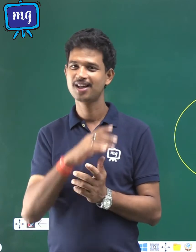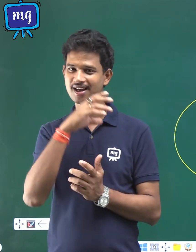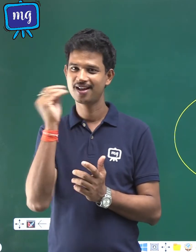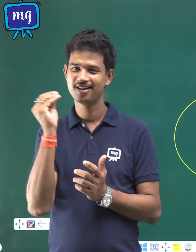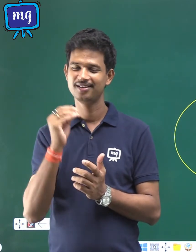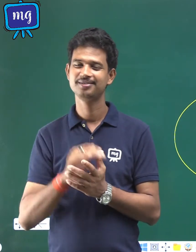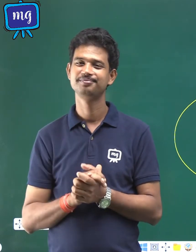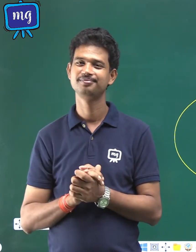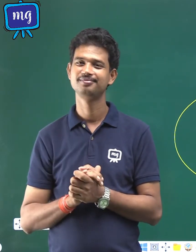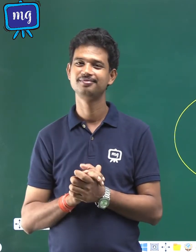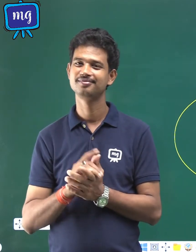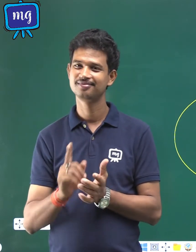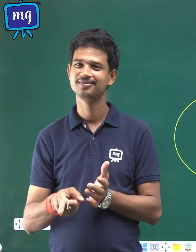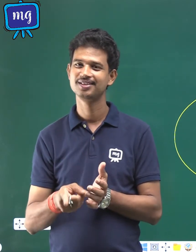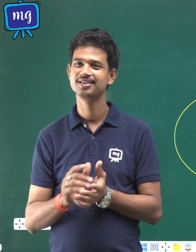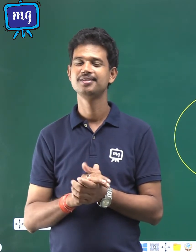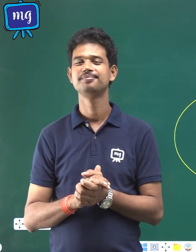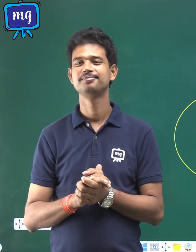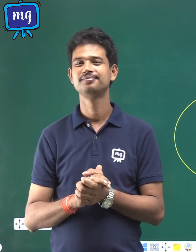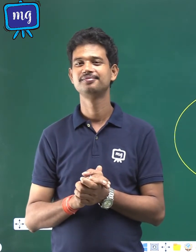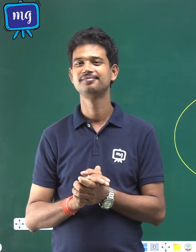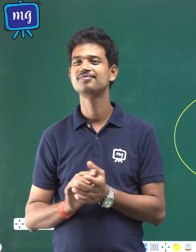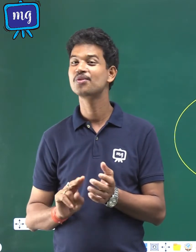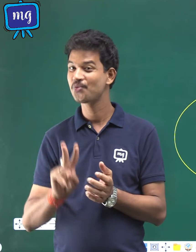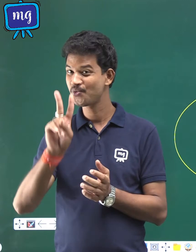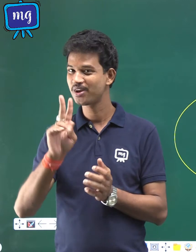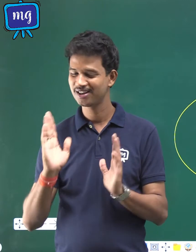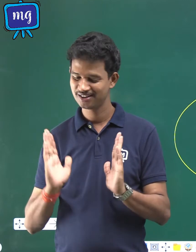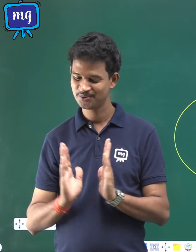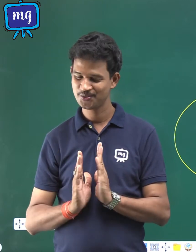and this is small v.